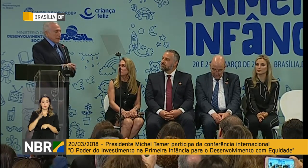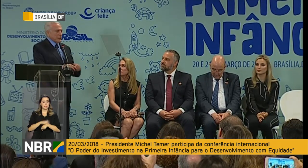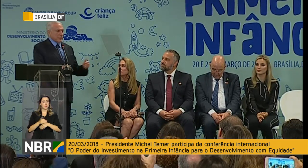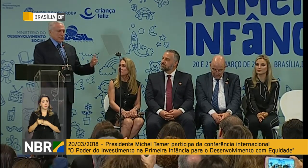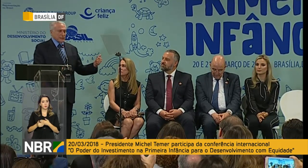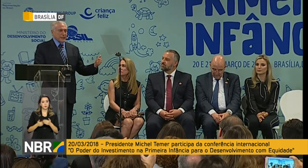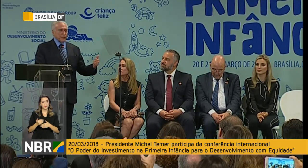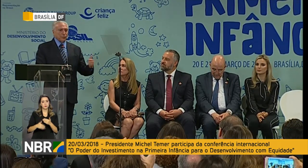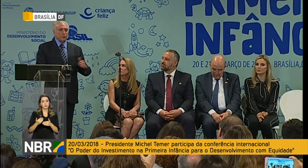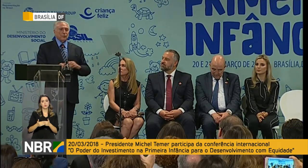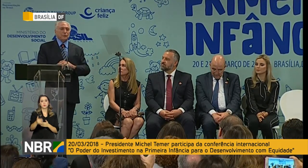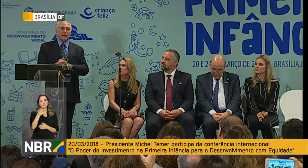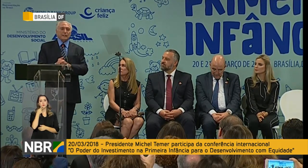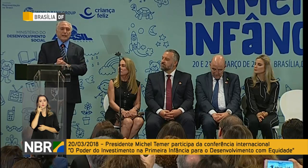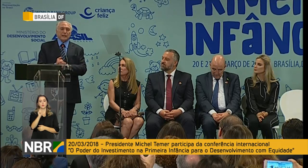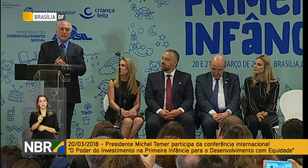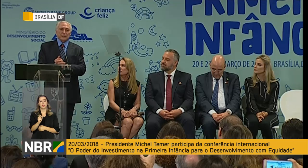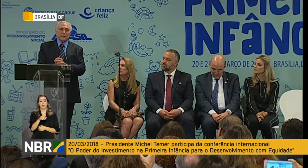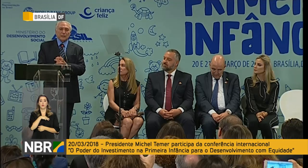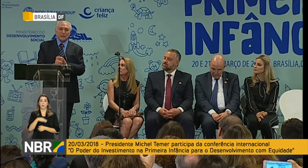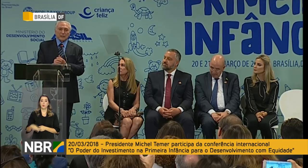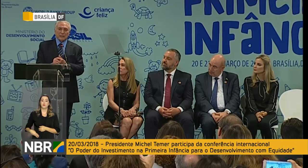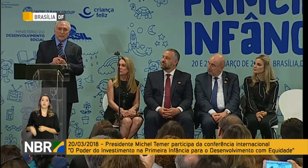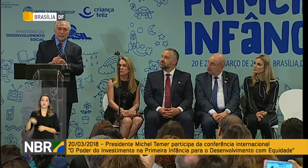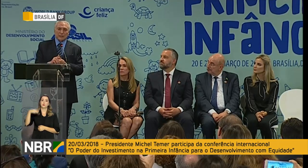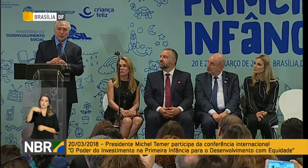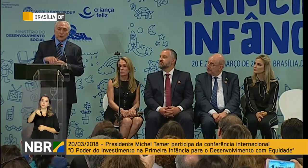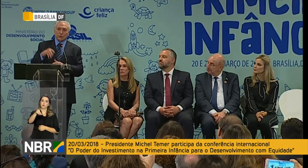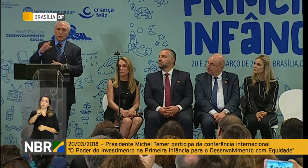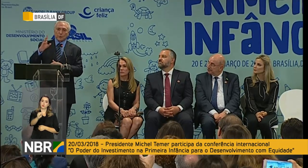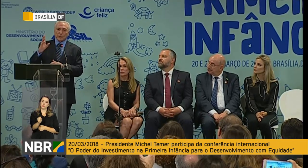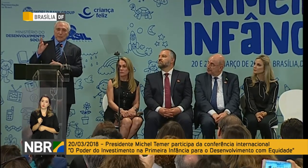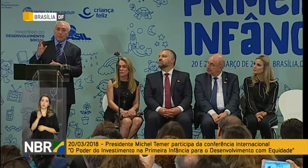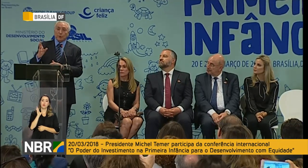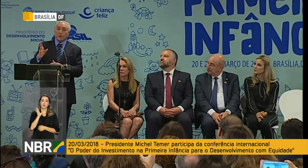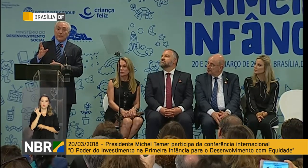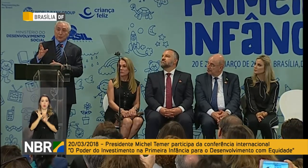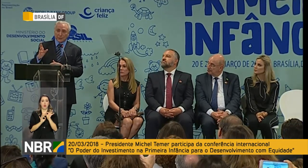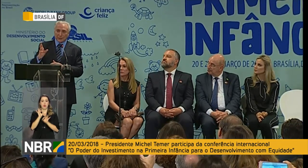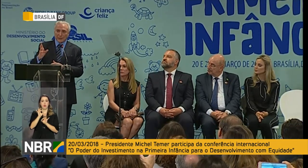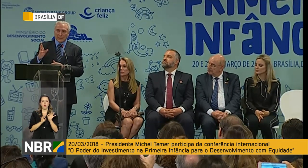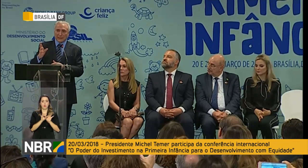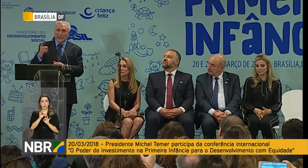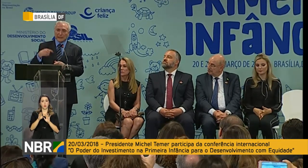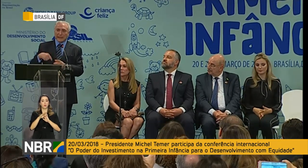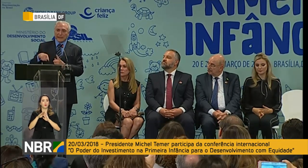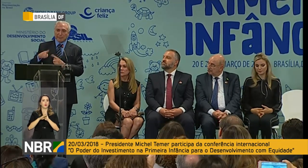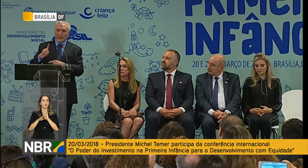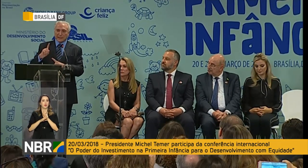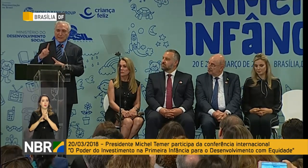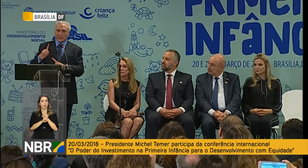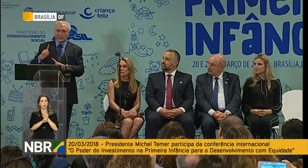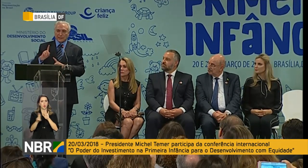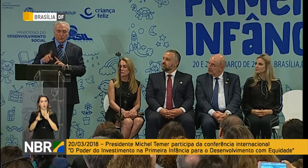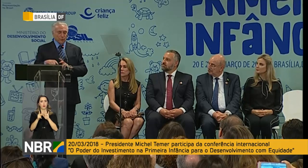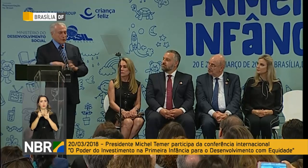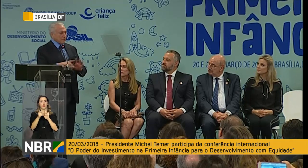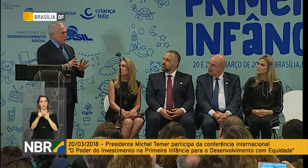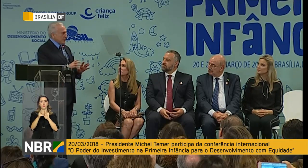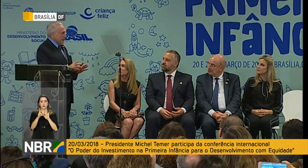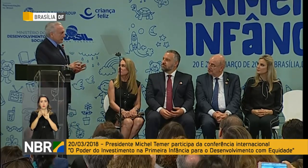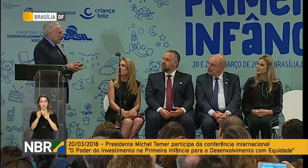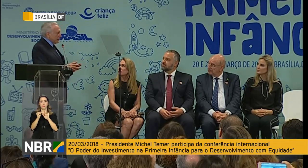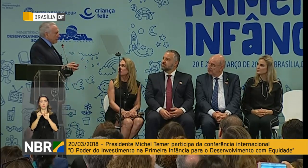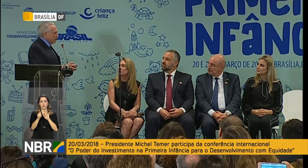período, dizia eu, o Osmar Terra engendrou o programa Progredir, que é a ideia básica de que o